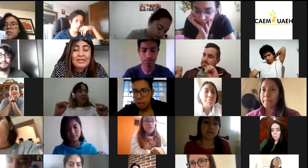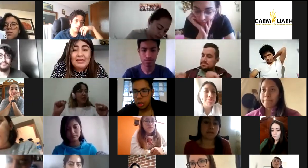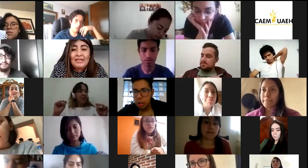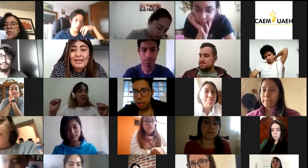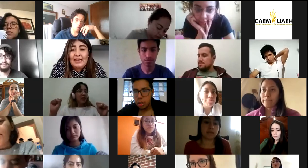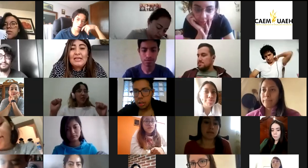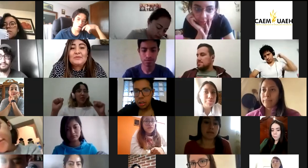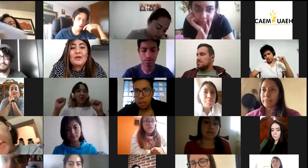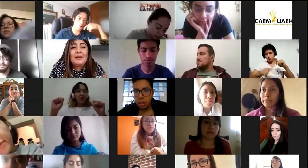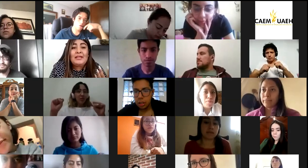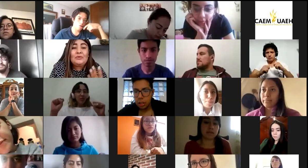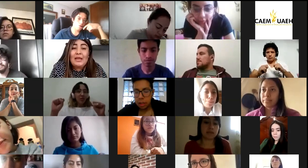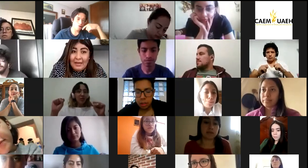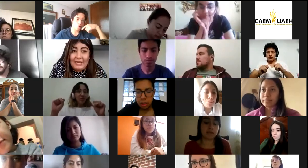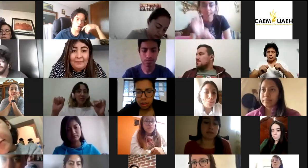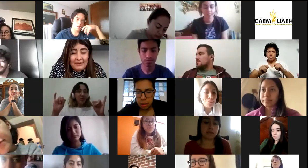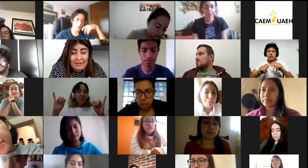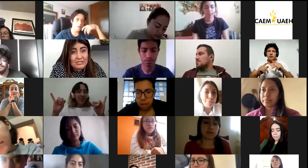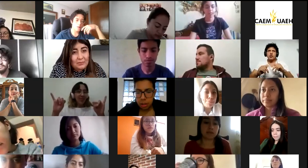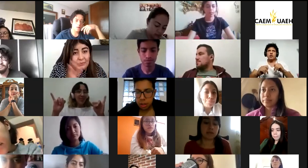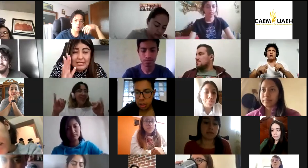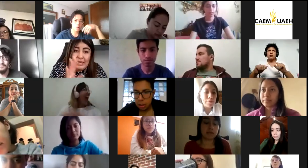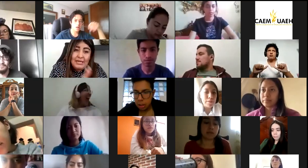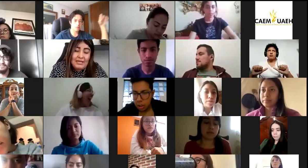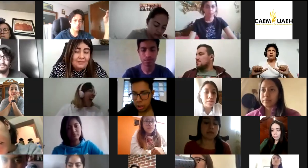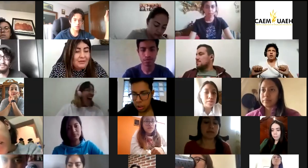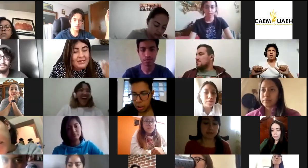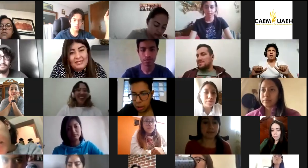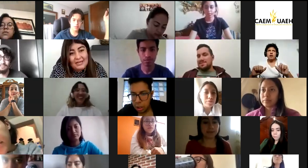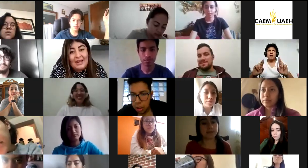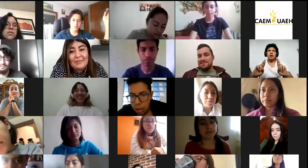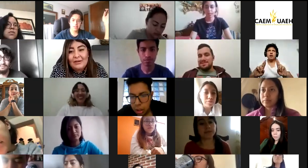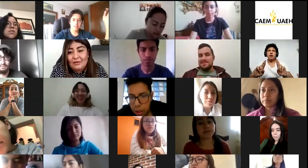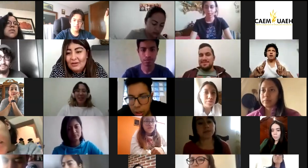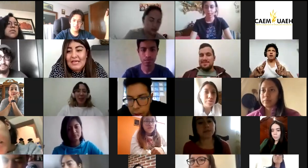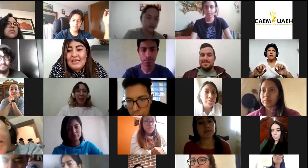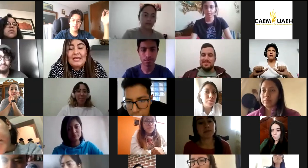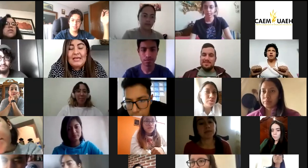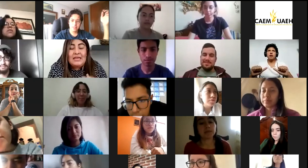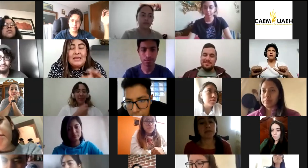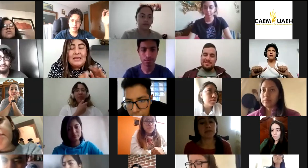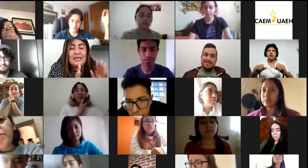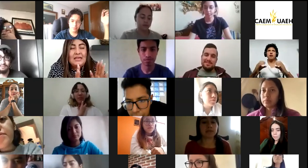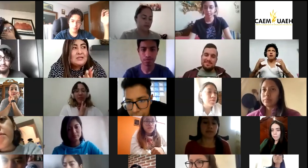casa. Les voy a mandar una imagen para que ustedes la puedan imprimir y tenerla a la mano. Y les voy a